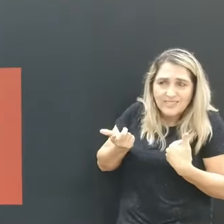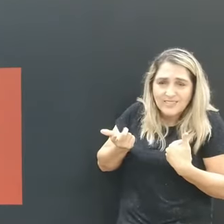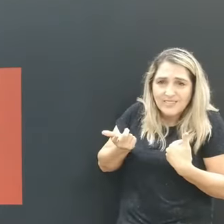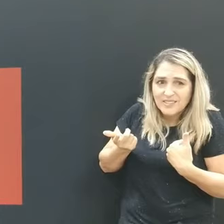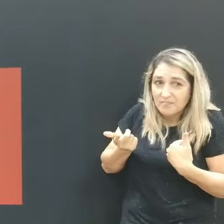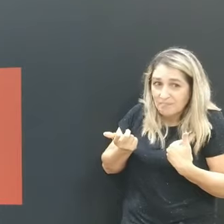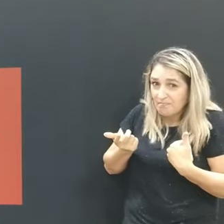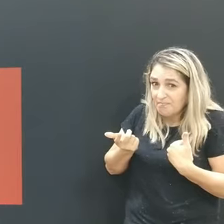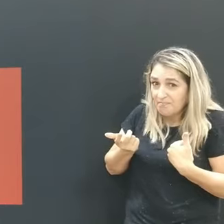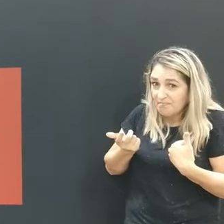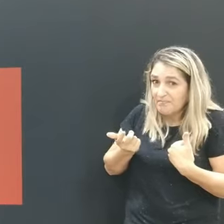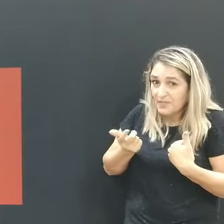Senhor esqueceu quem eu sou?